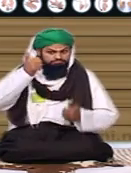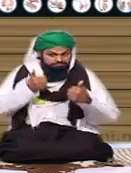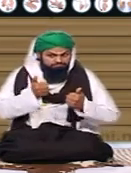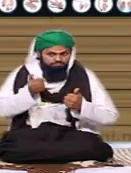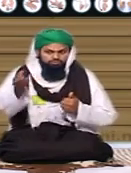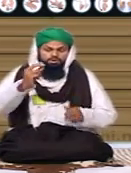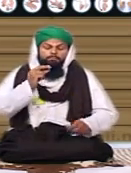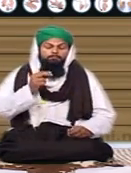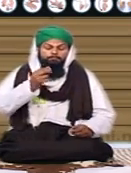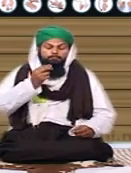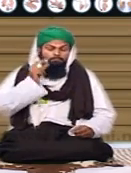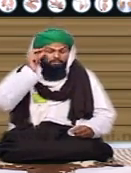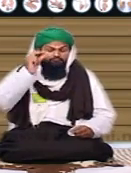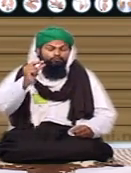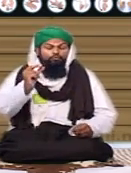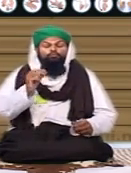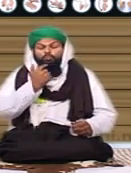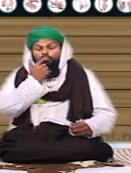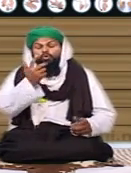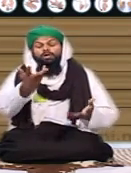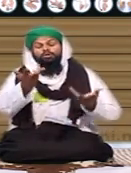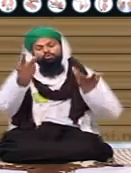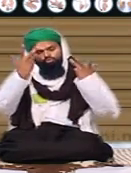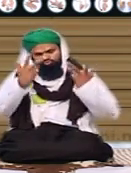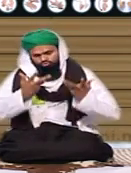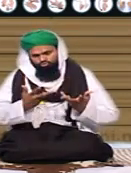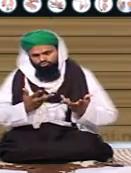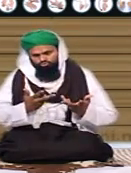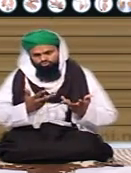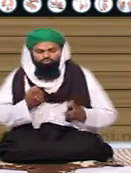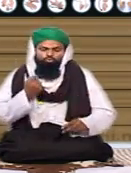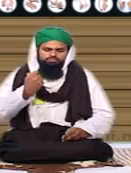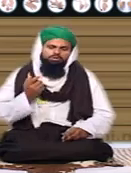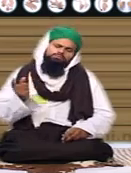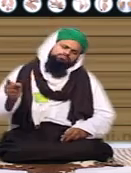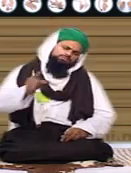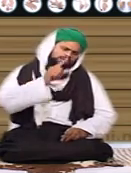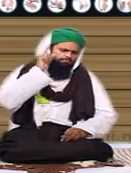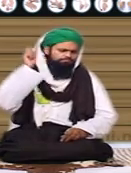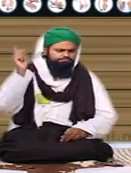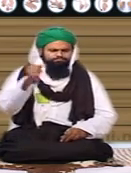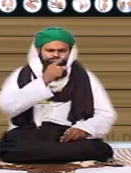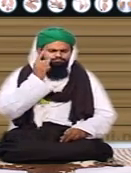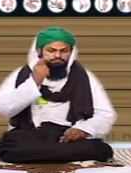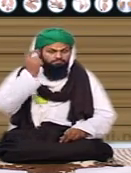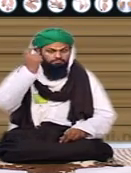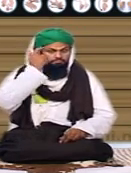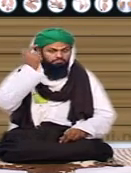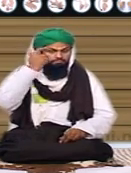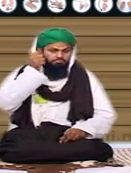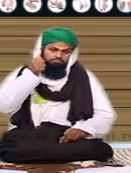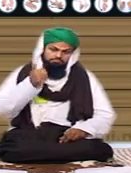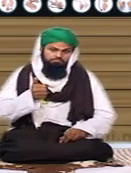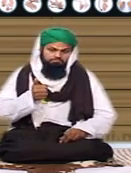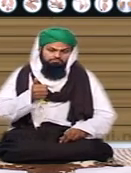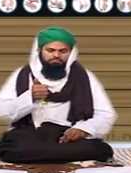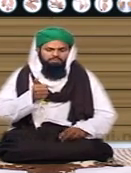احمق کہا کیوں؟ بات آ گئی سامنے۔ تو ہر ایک اپنے آپ کو ہوشیار سمجھتا ہے، کوئی بھی اپنے شان